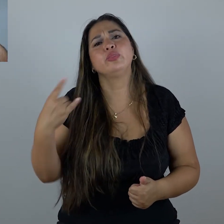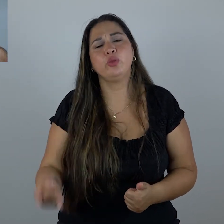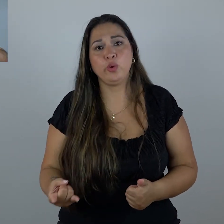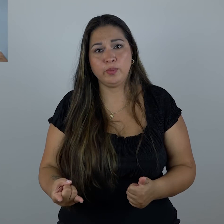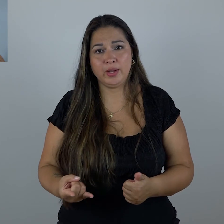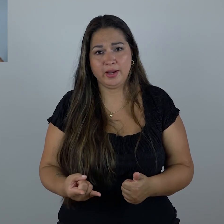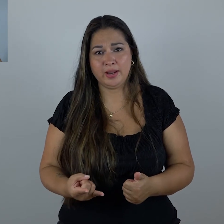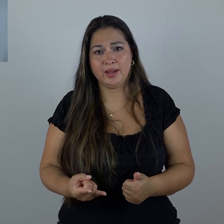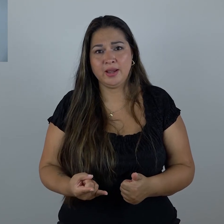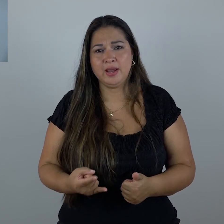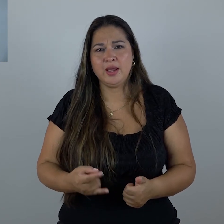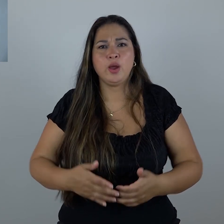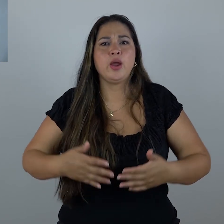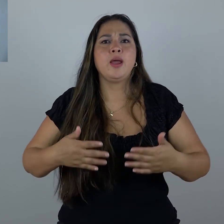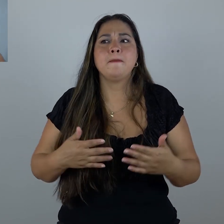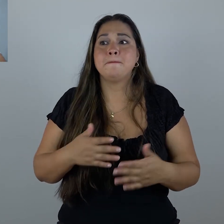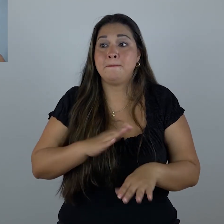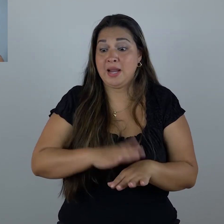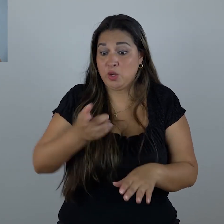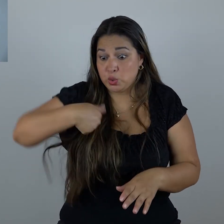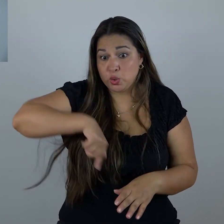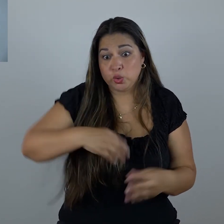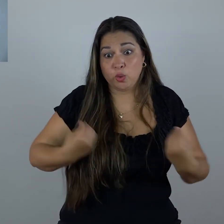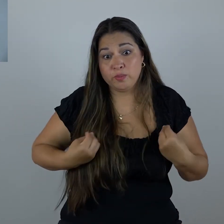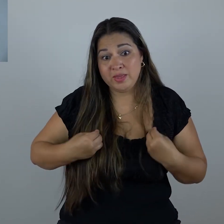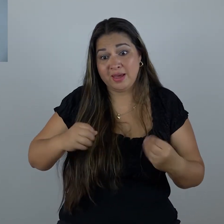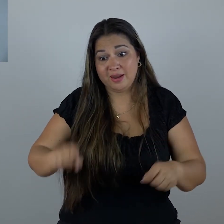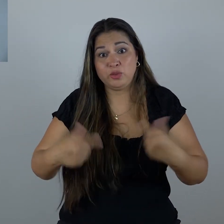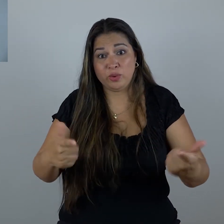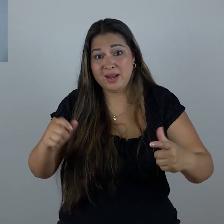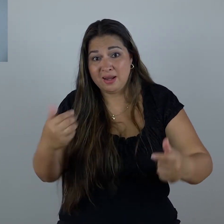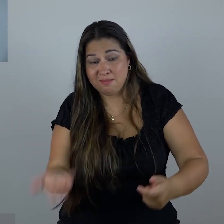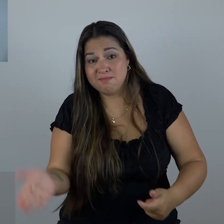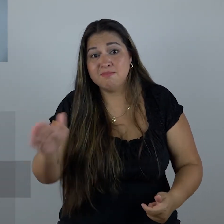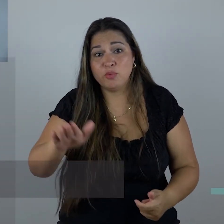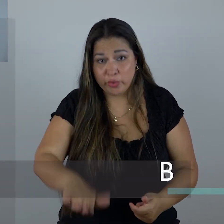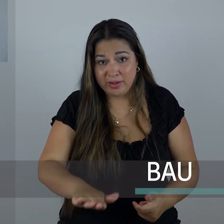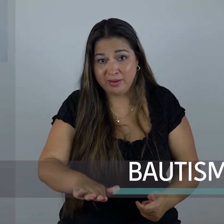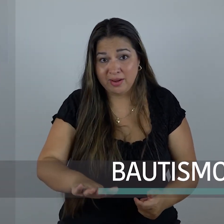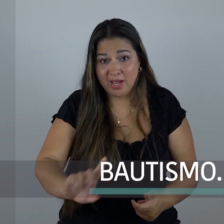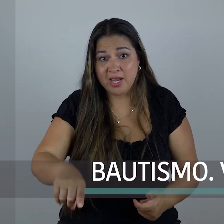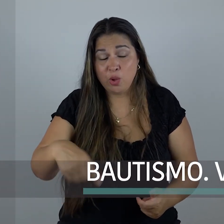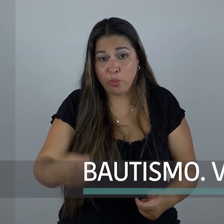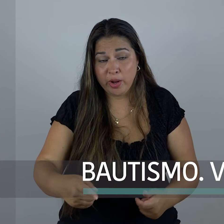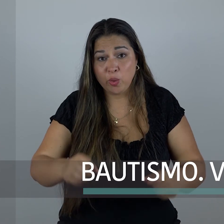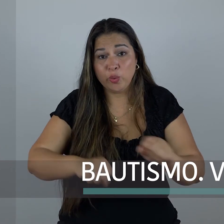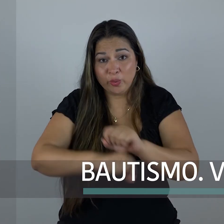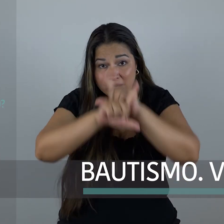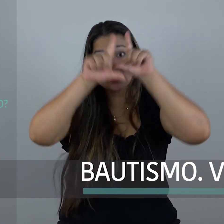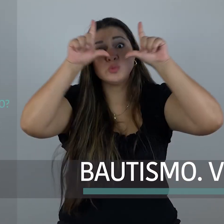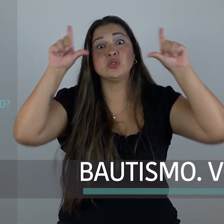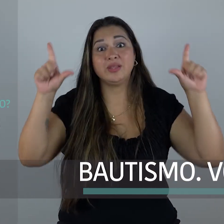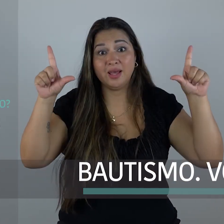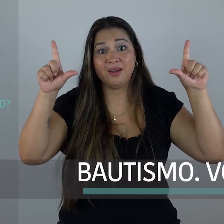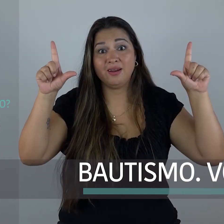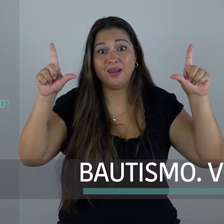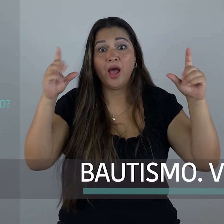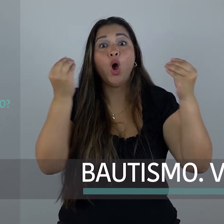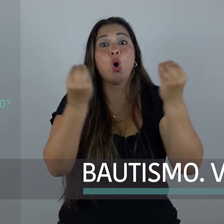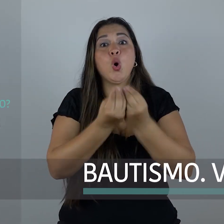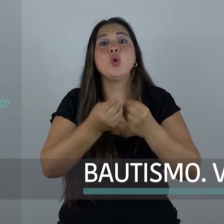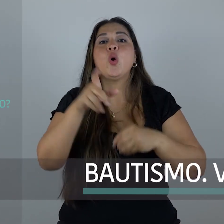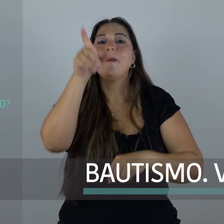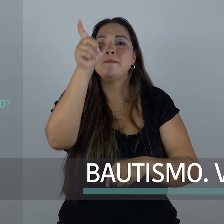agua, el sumergirnos, el sepultarnos y el renacer a Cristo está en que es un acto de obediencia